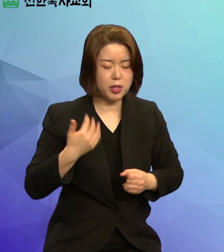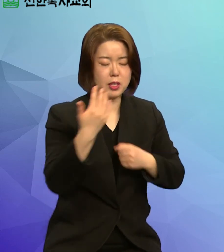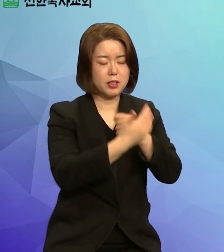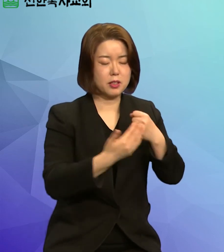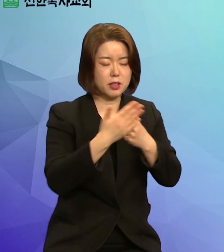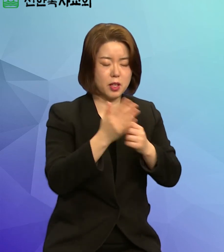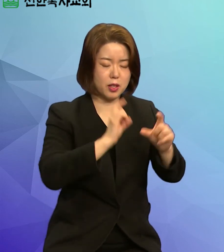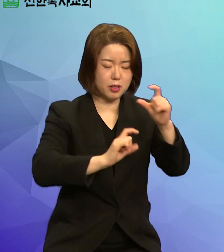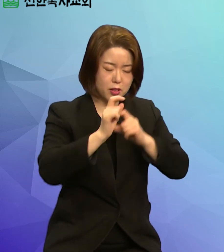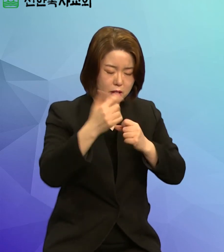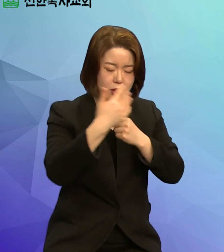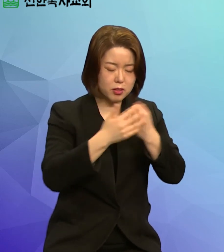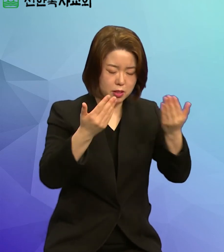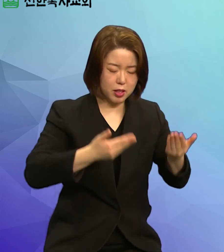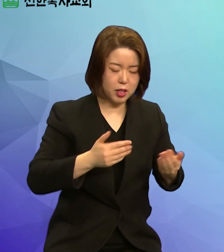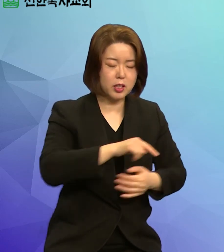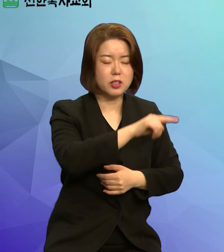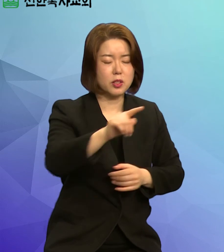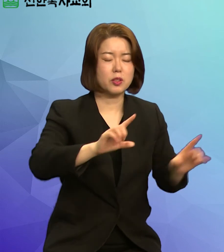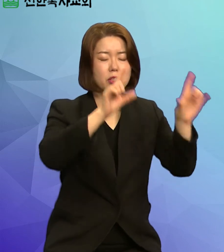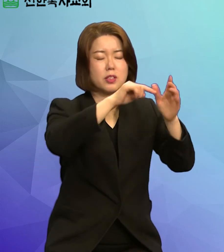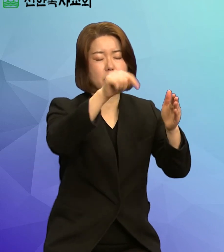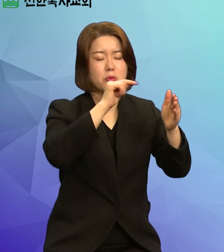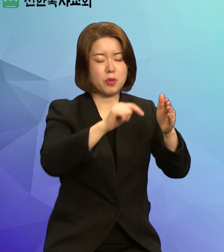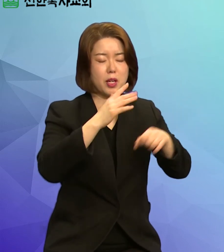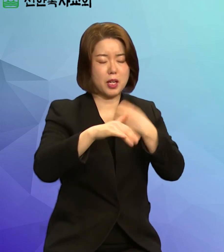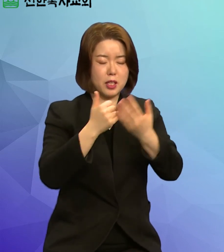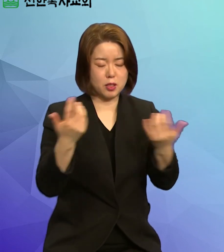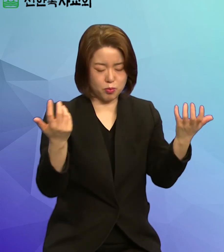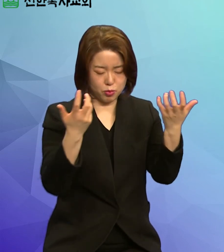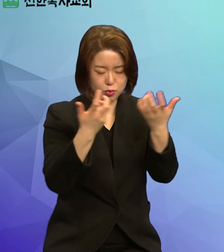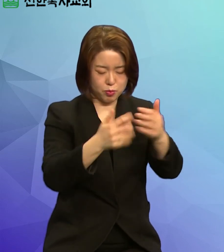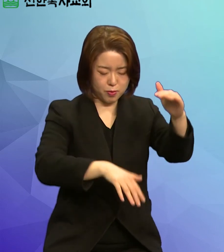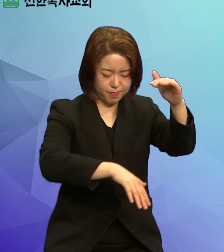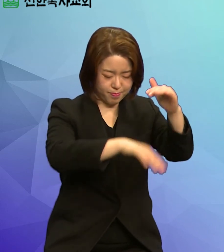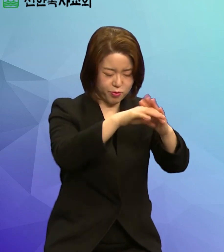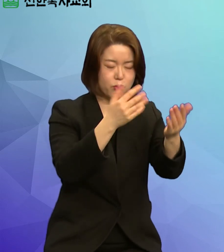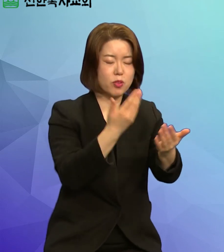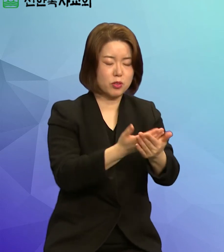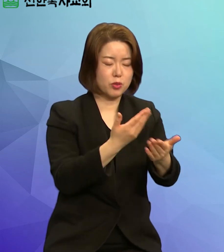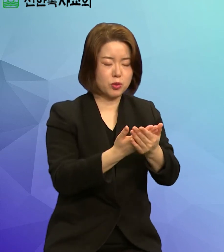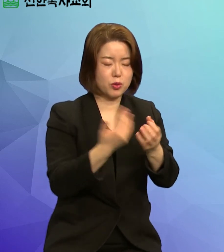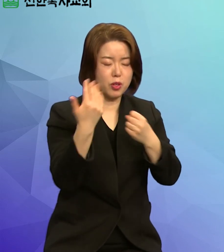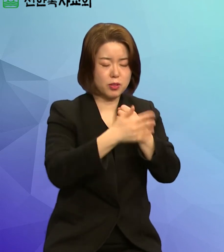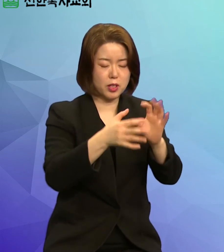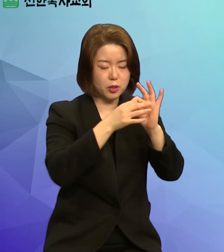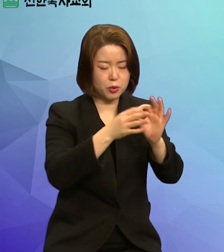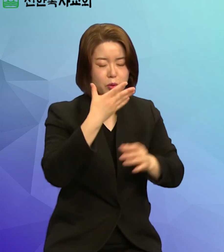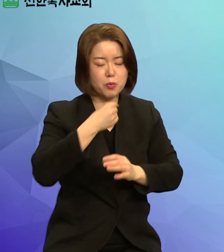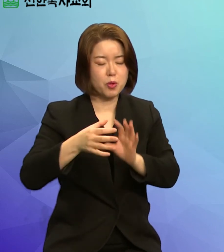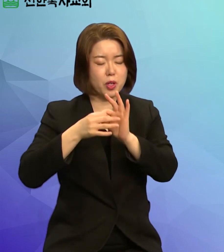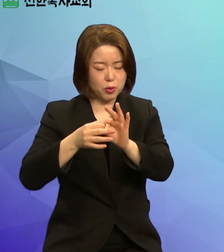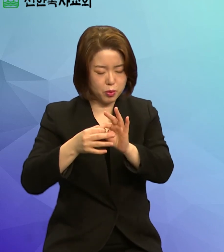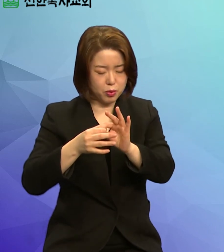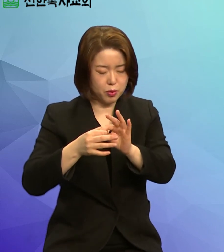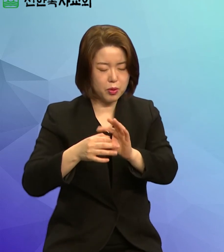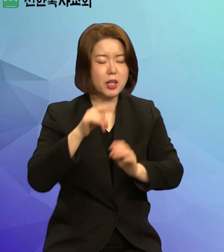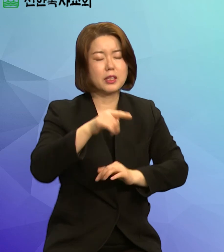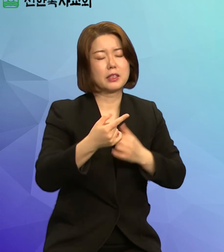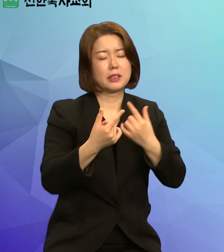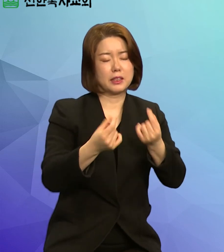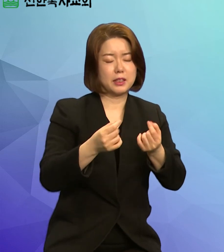은혜로, 그리고 저들의 삶 속에 하나님의 풍요함으로 채우시되 은혜의 통로로, 복의 통로로